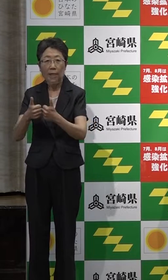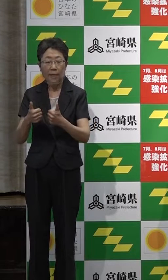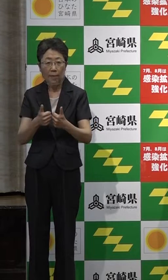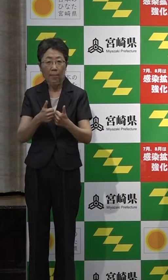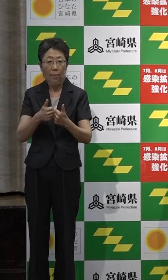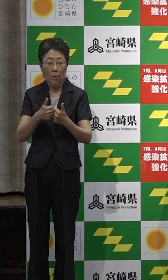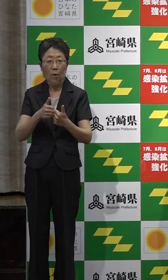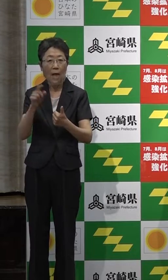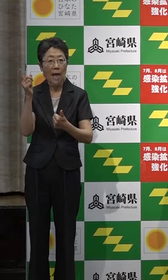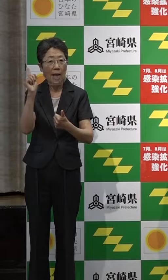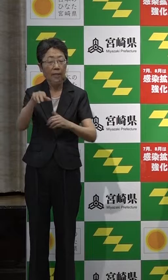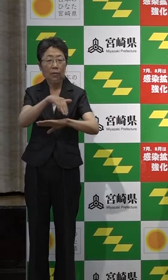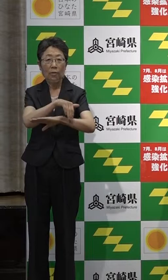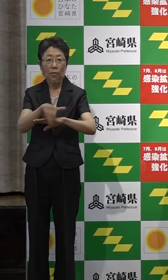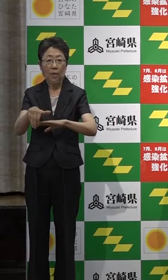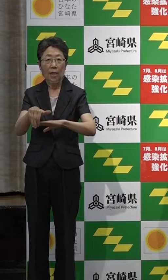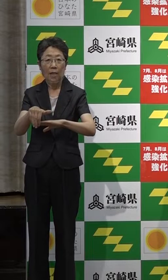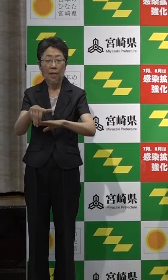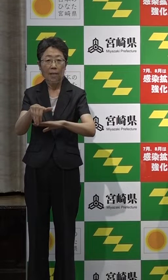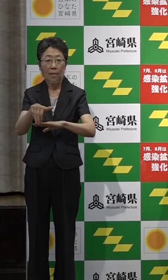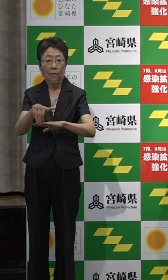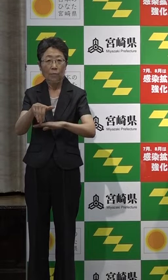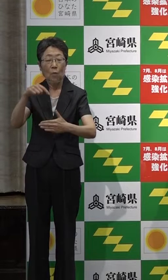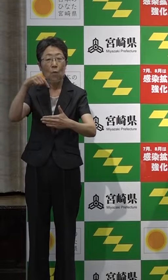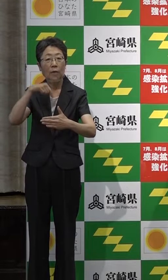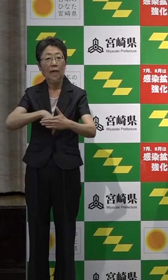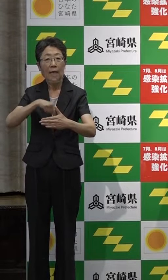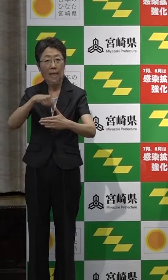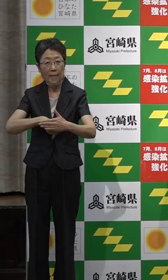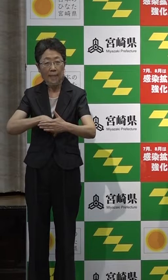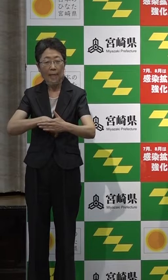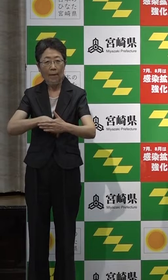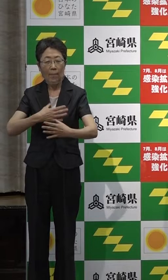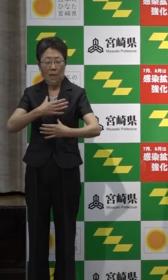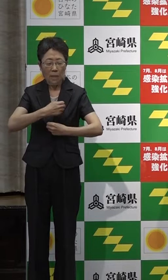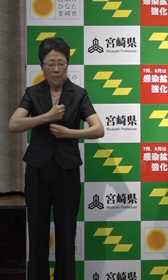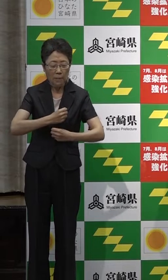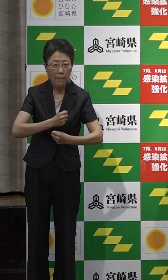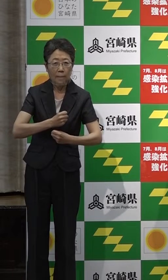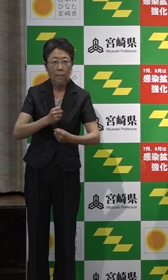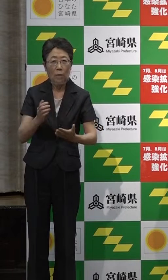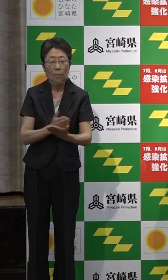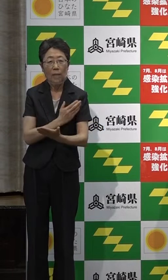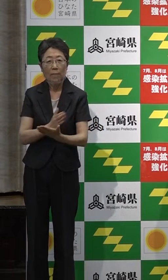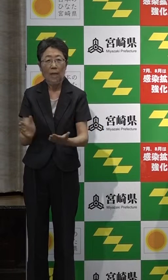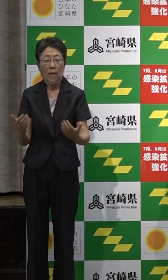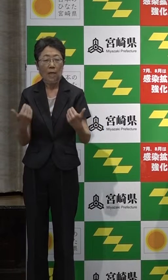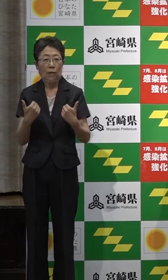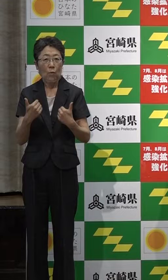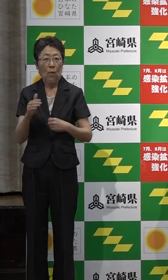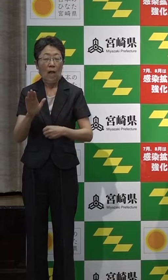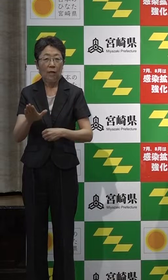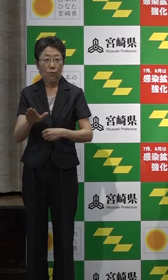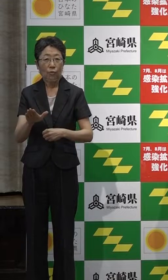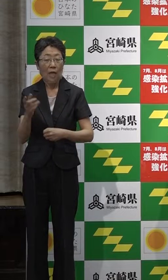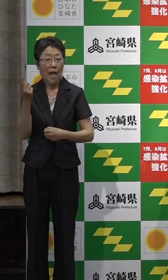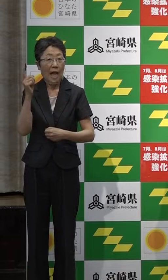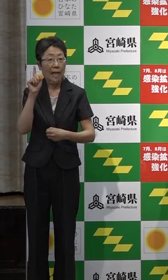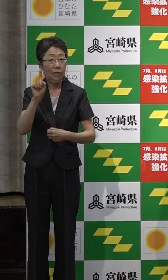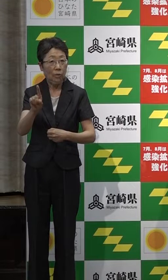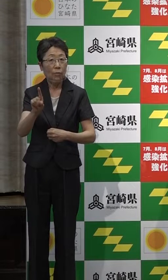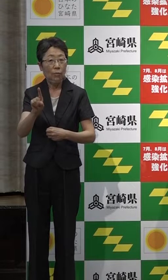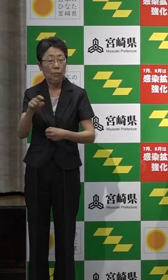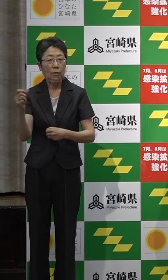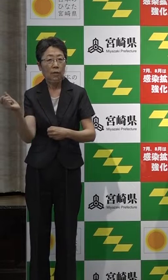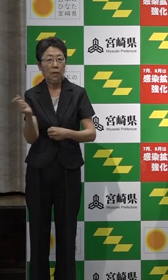今日の検査結果を慎重に見極める必要がありますが、明日にもこの緊急警報に至る可能性